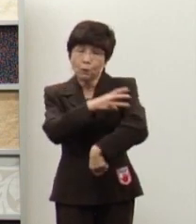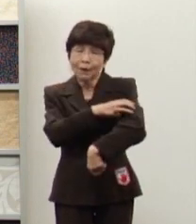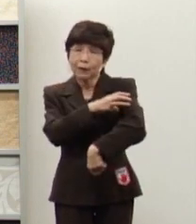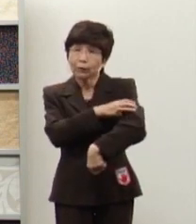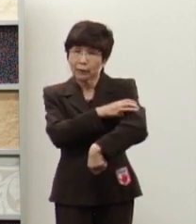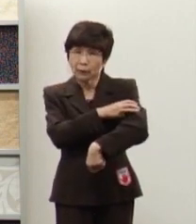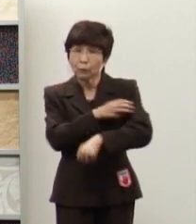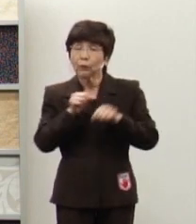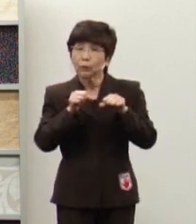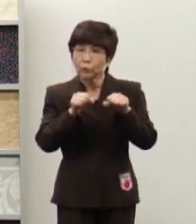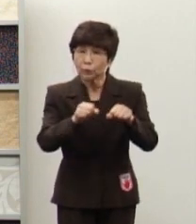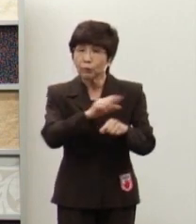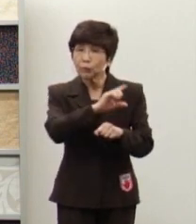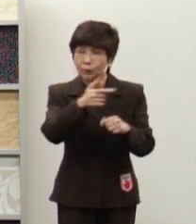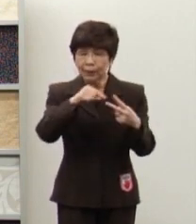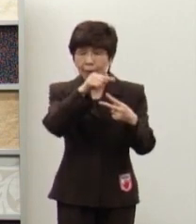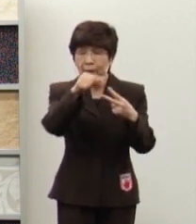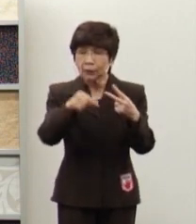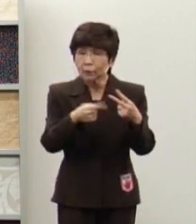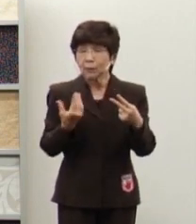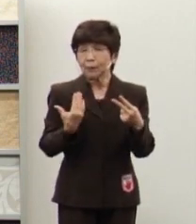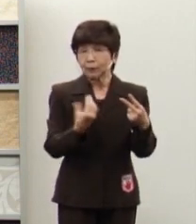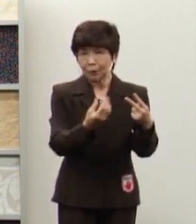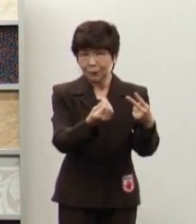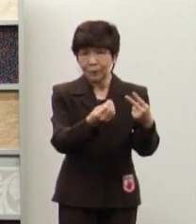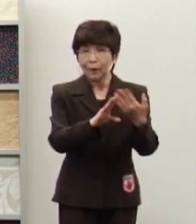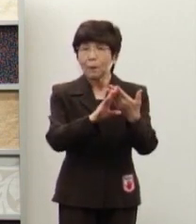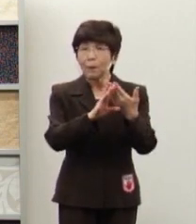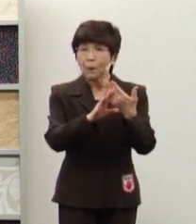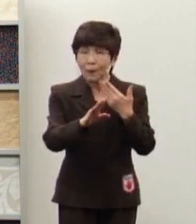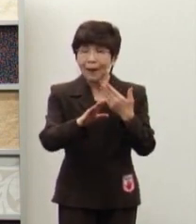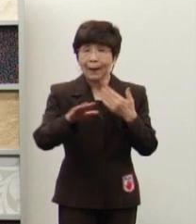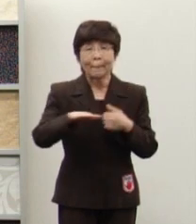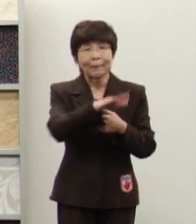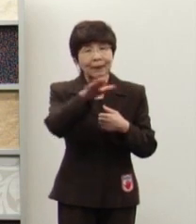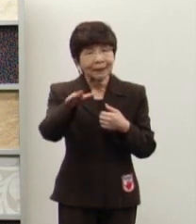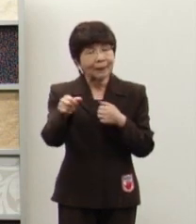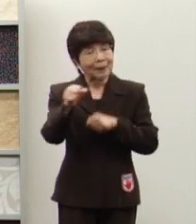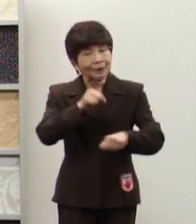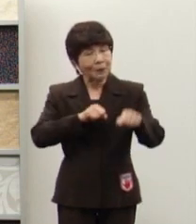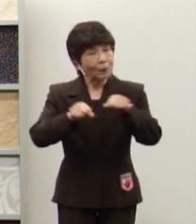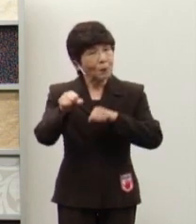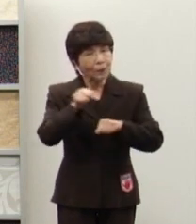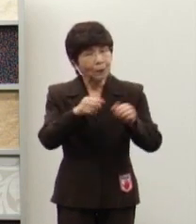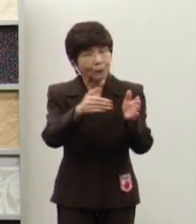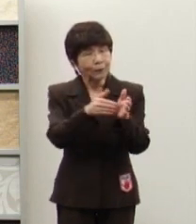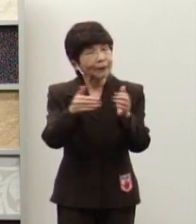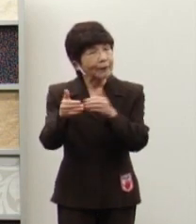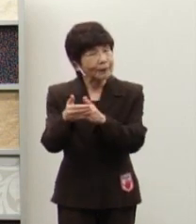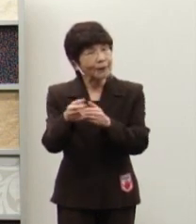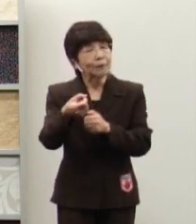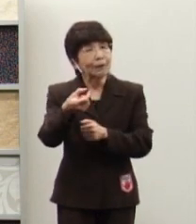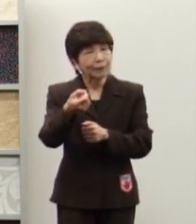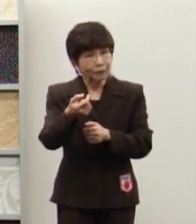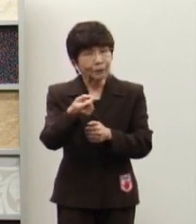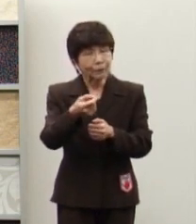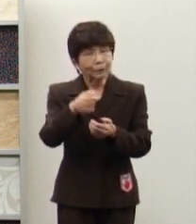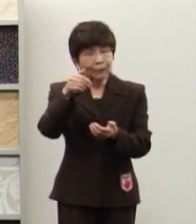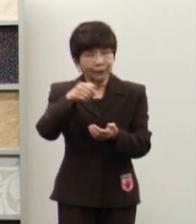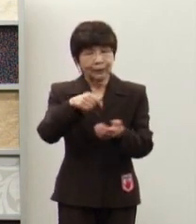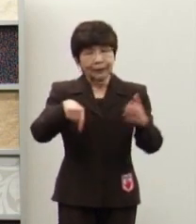持した上で、県民の皆様への行動制約は必要最小限にする、この基本方